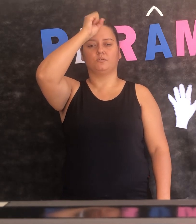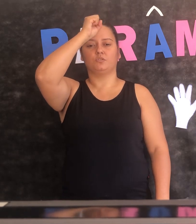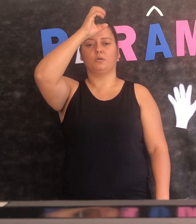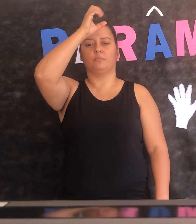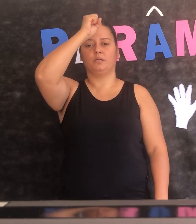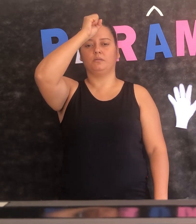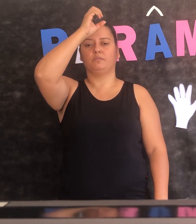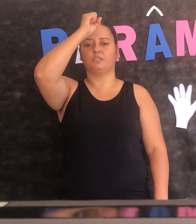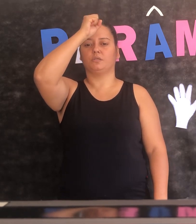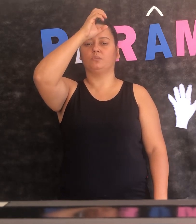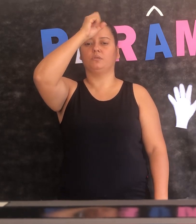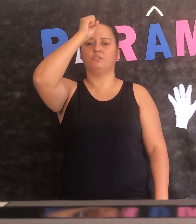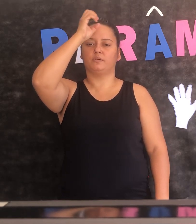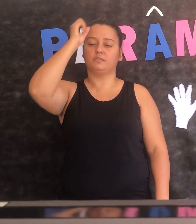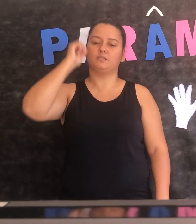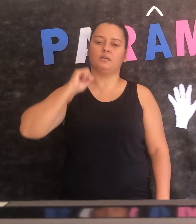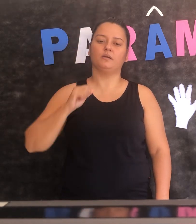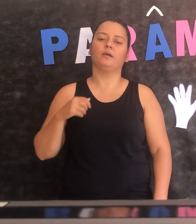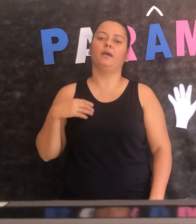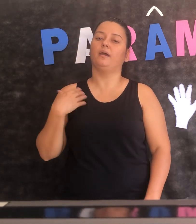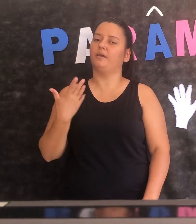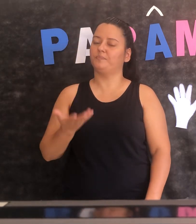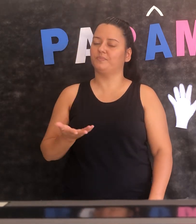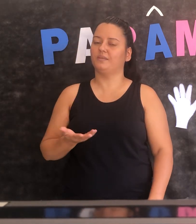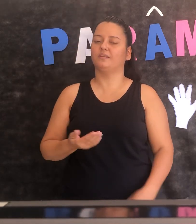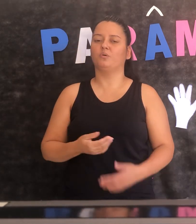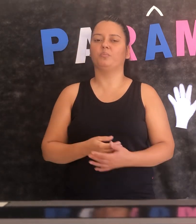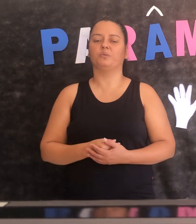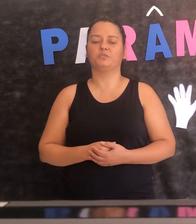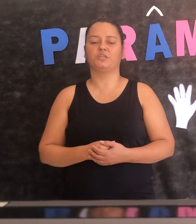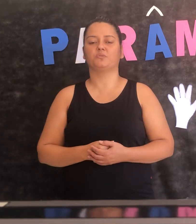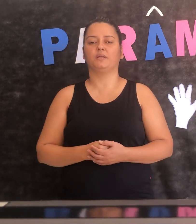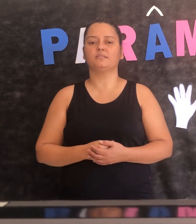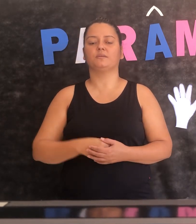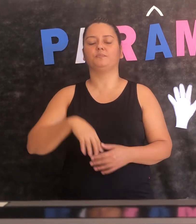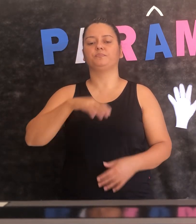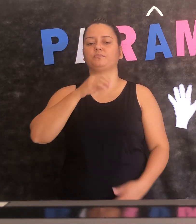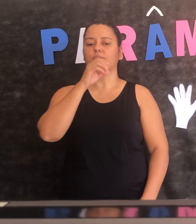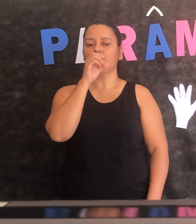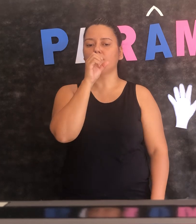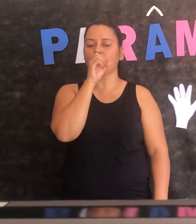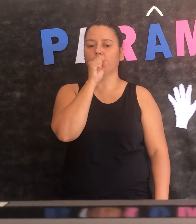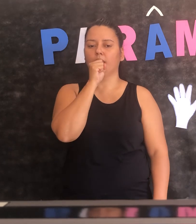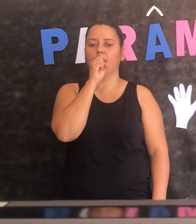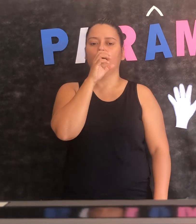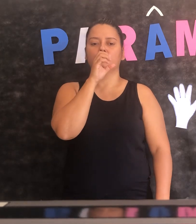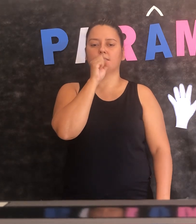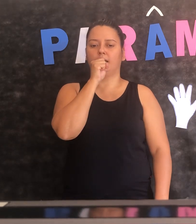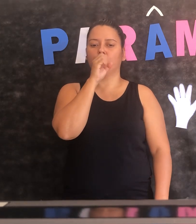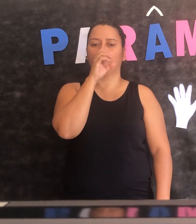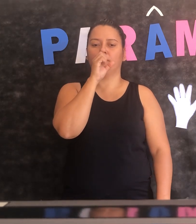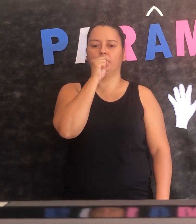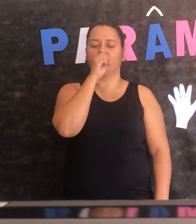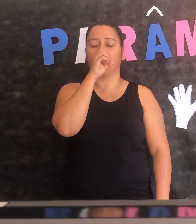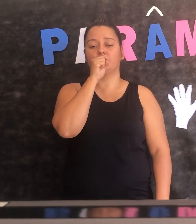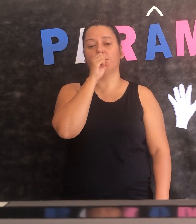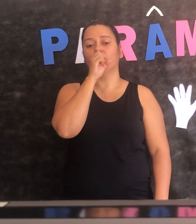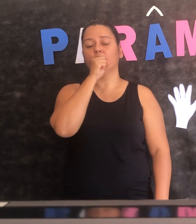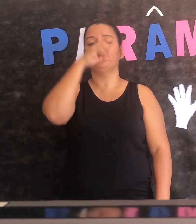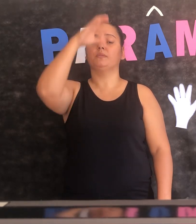de mão abrindo e fechando, o que diferencia é, então, o ponto de articulação. Sábado, aprender na frente da boca,